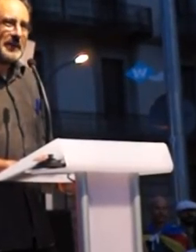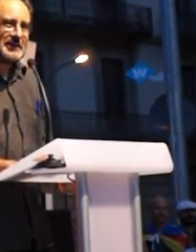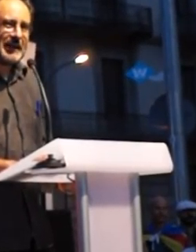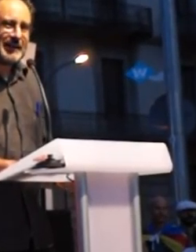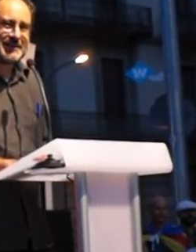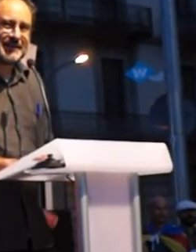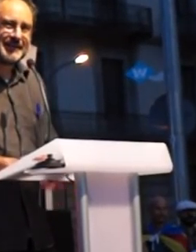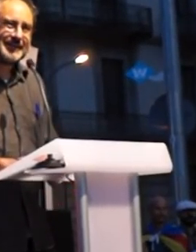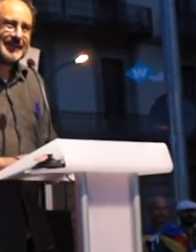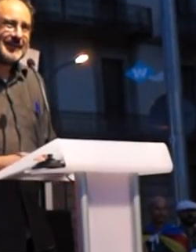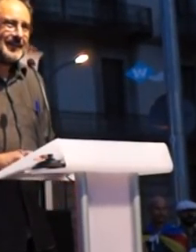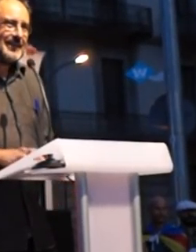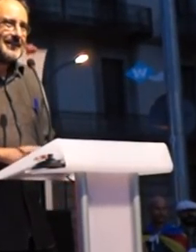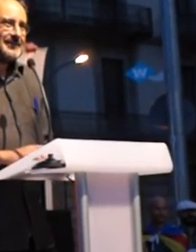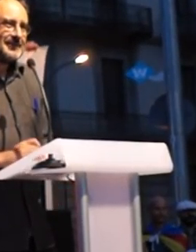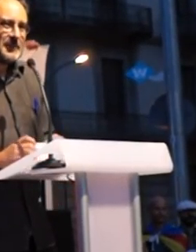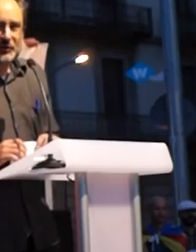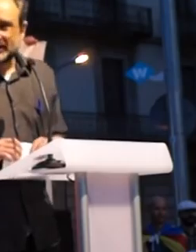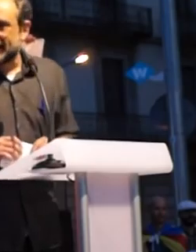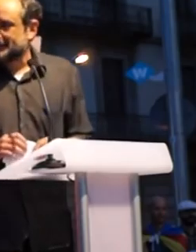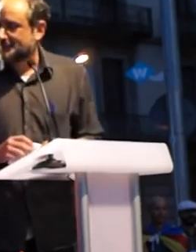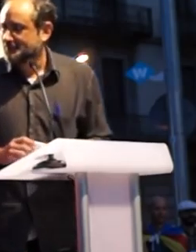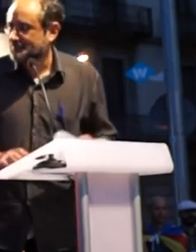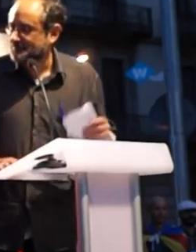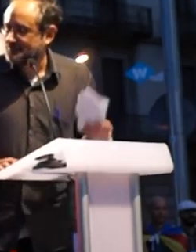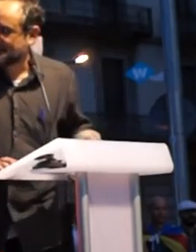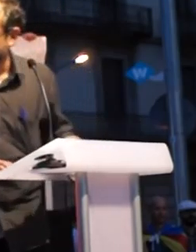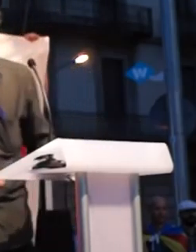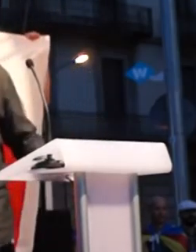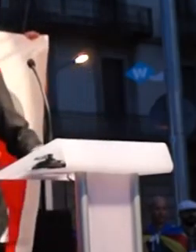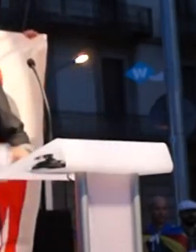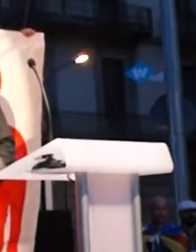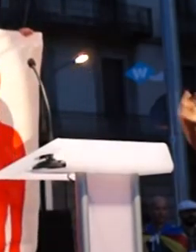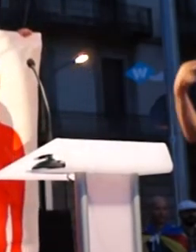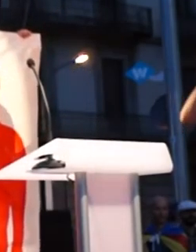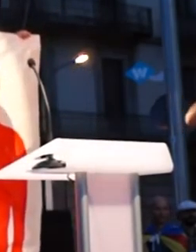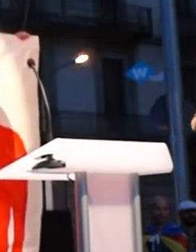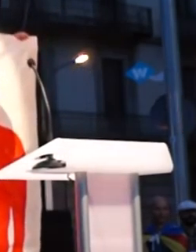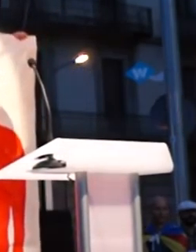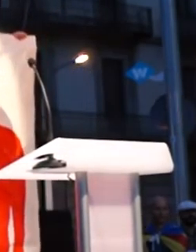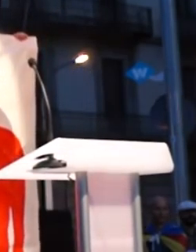col·lectius feministes. Georgina.